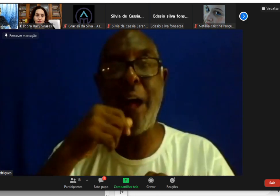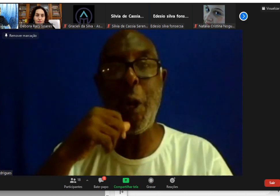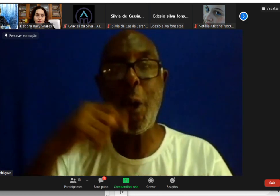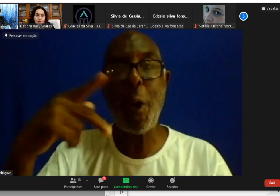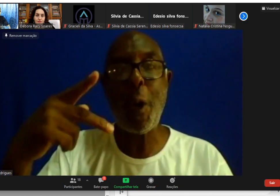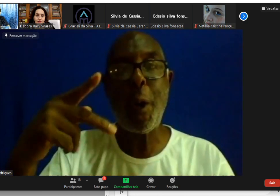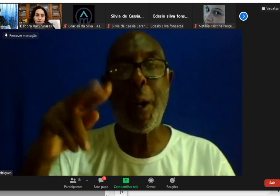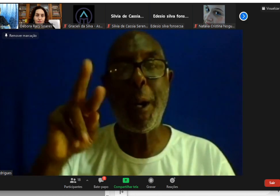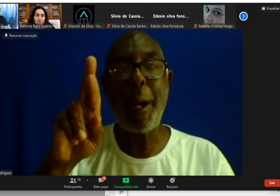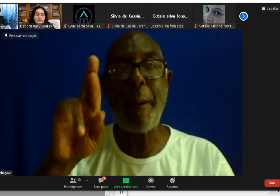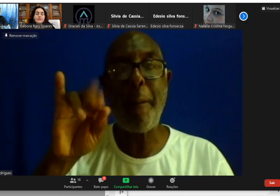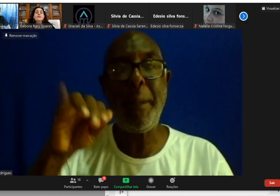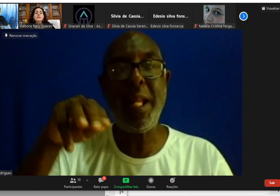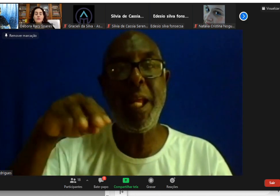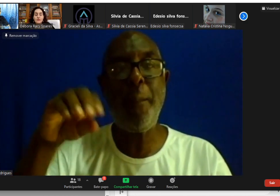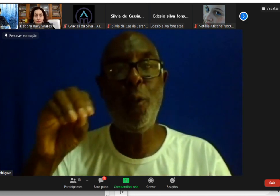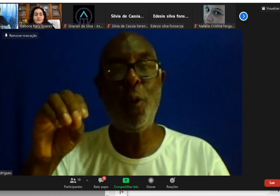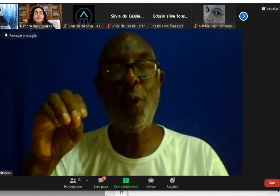matemática.